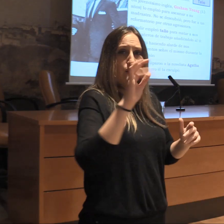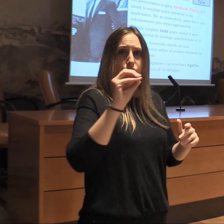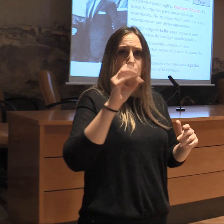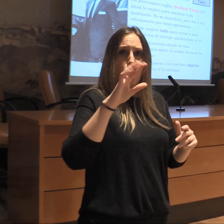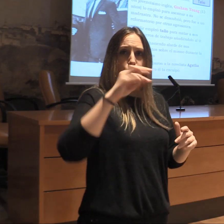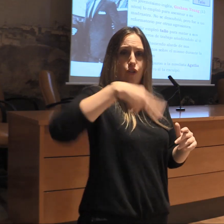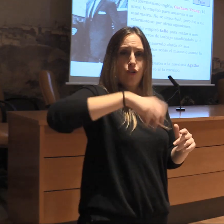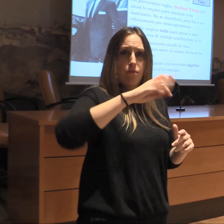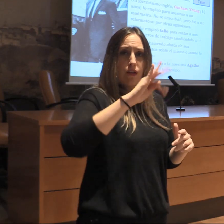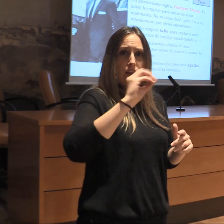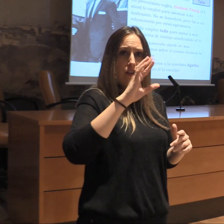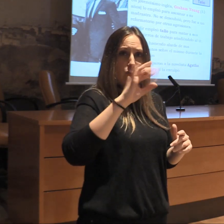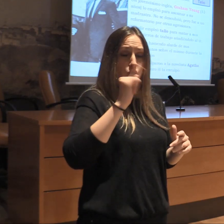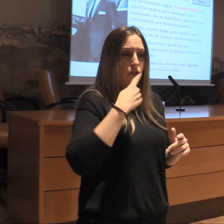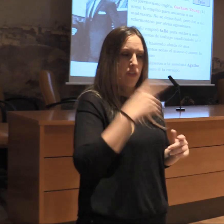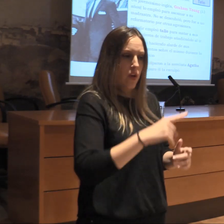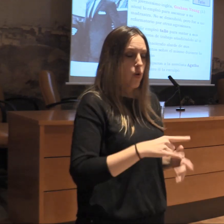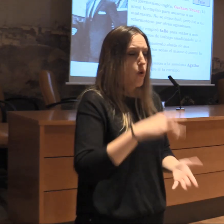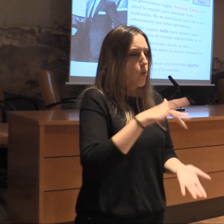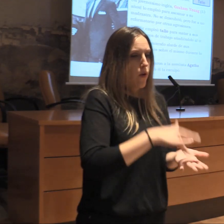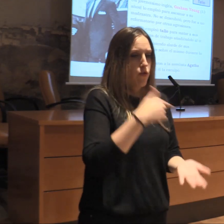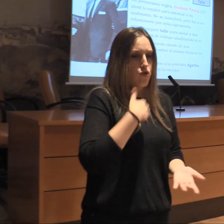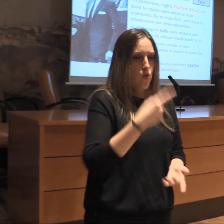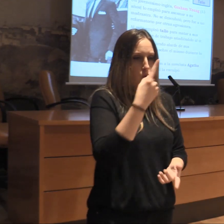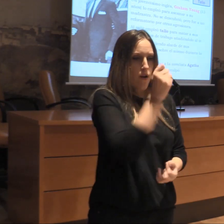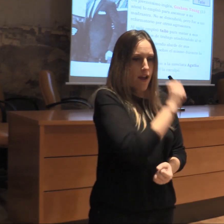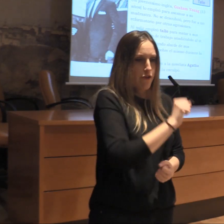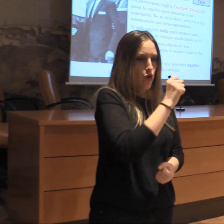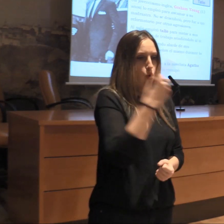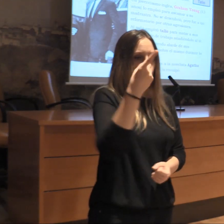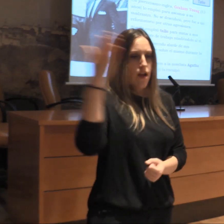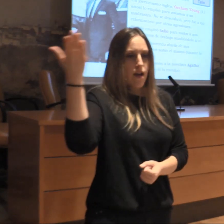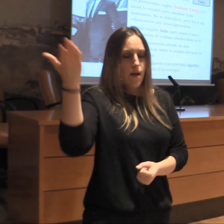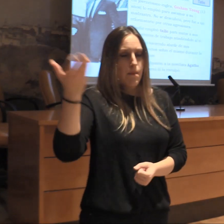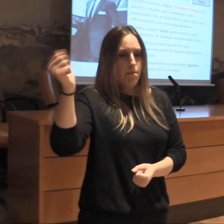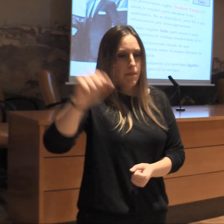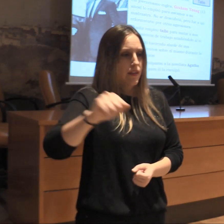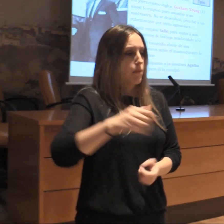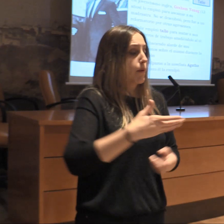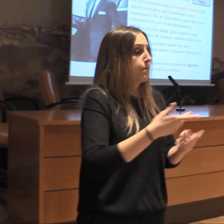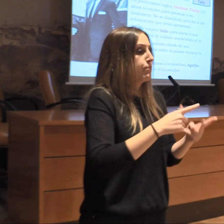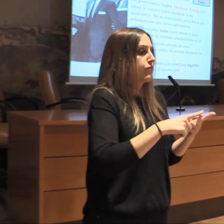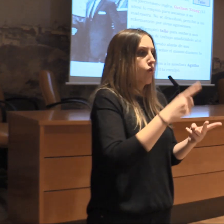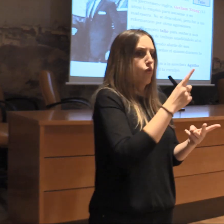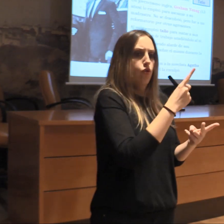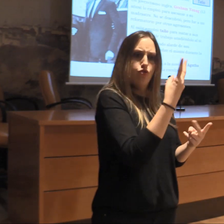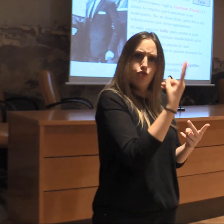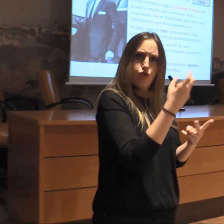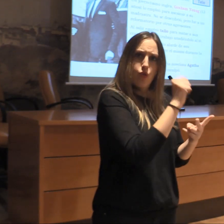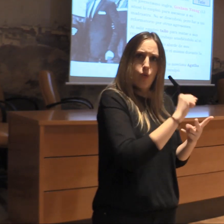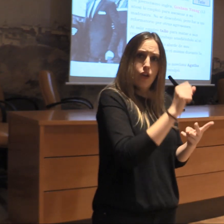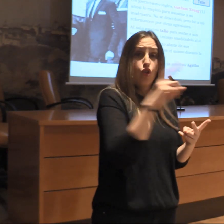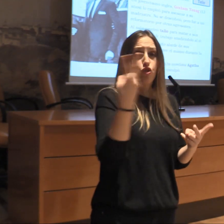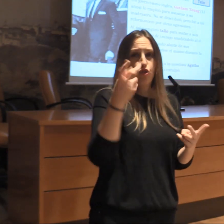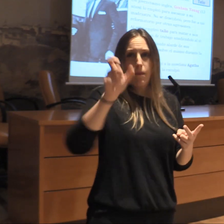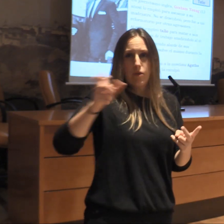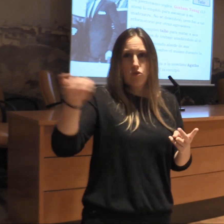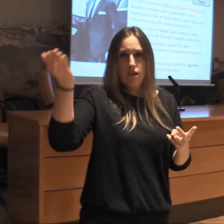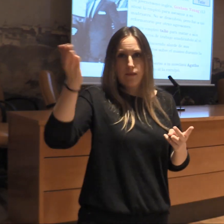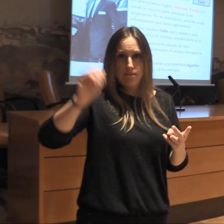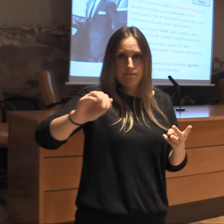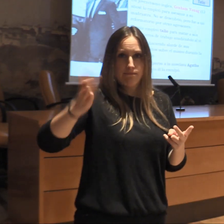se cobraría una víctima. A la salida entró a trabajar, bueno, parece ser que su historial delictivo se borró